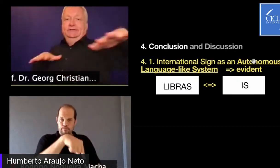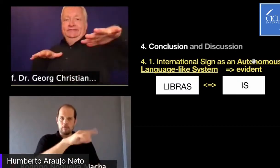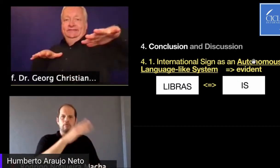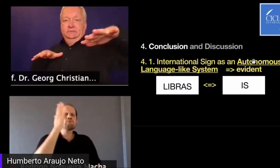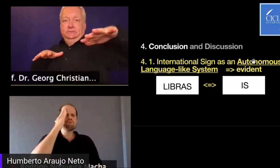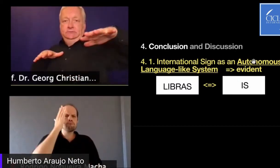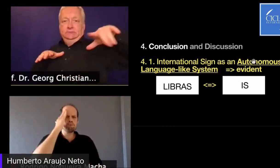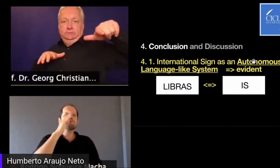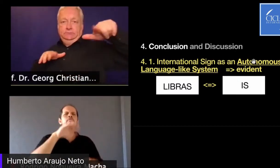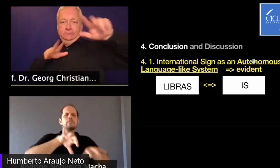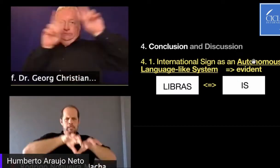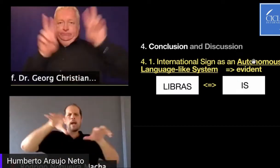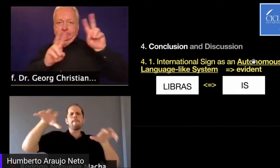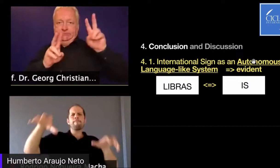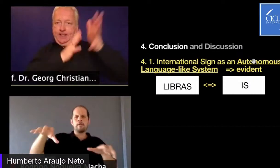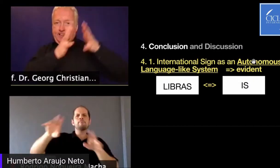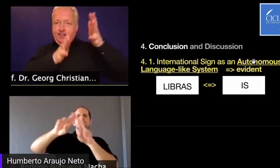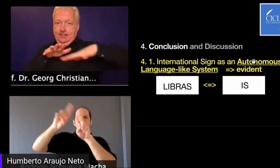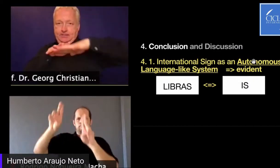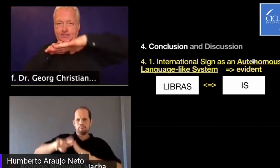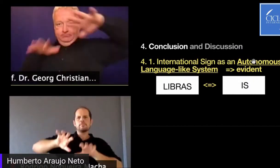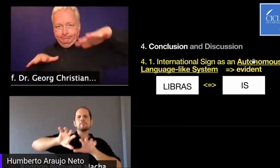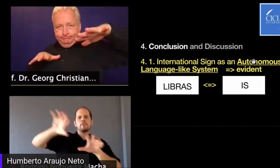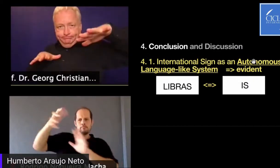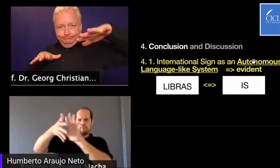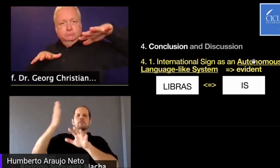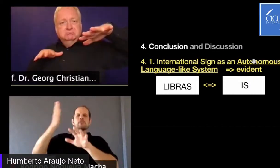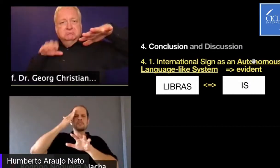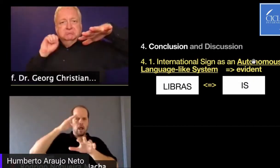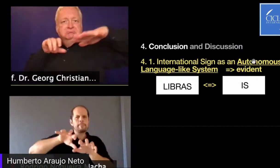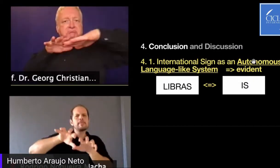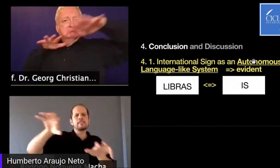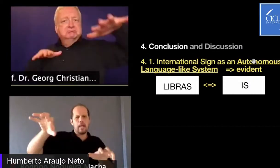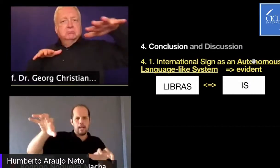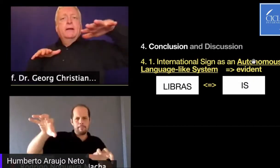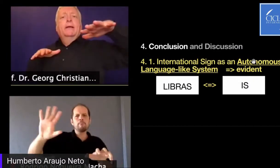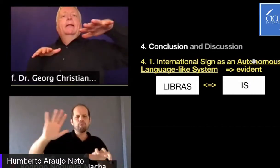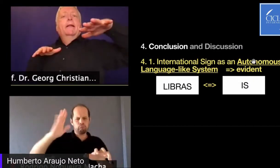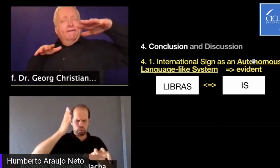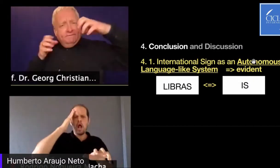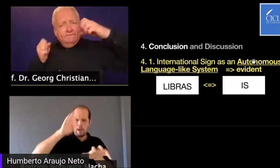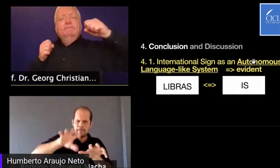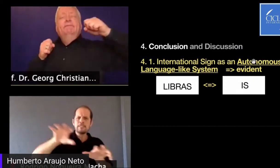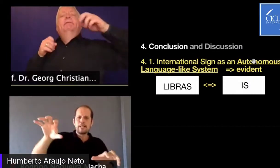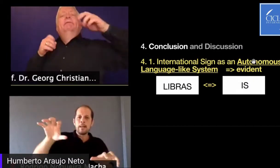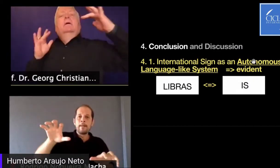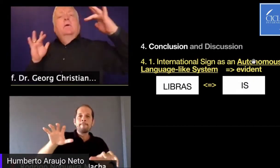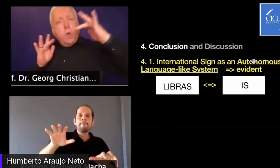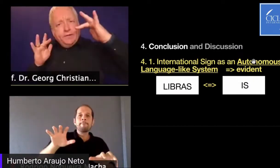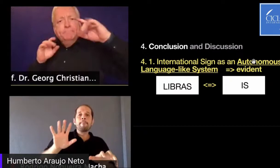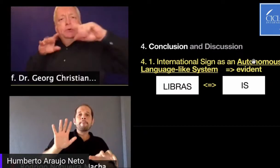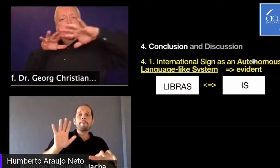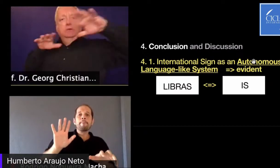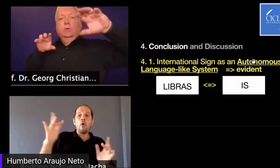O que a gente observou que sim, que a língua de sinais internacional e a Libras são sistemas autônomos,